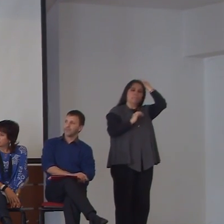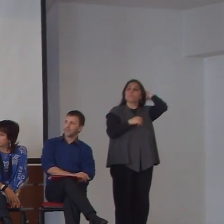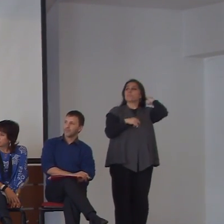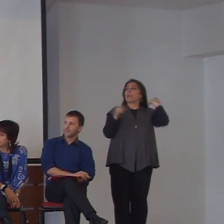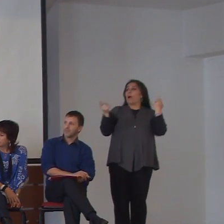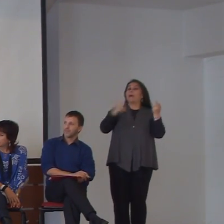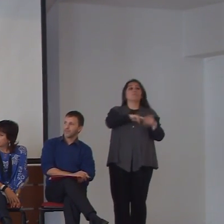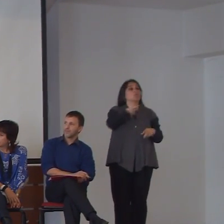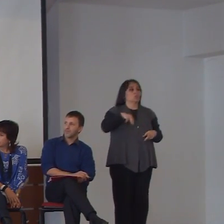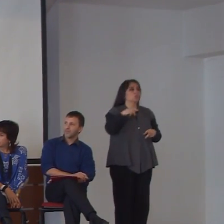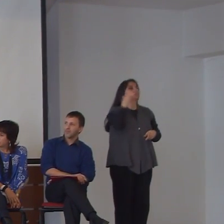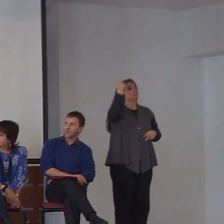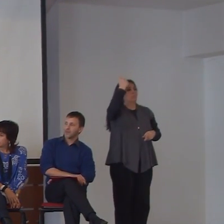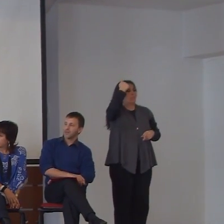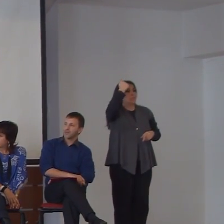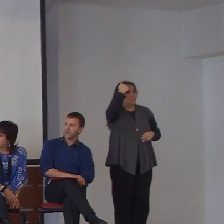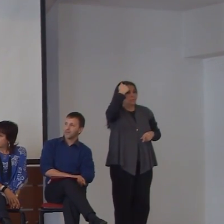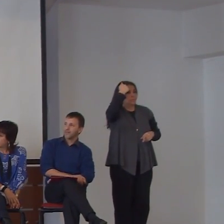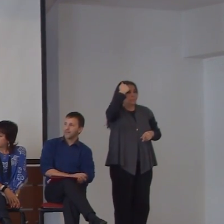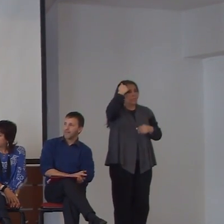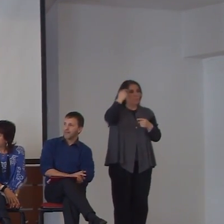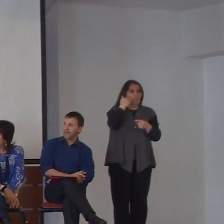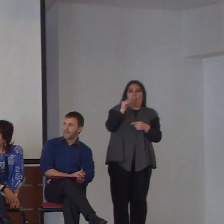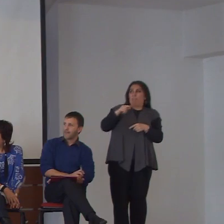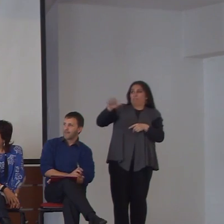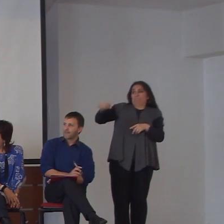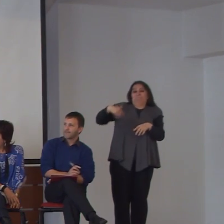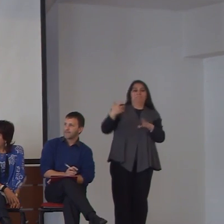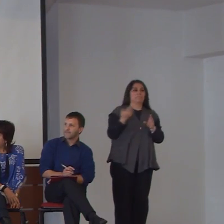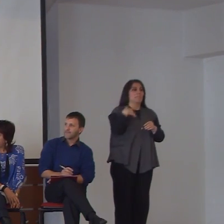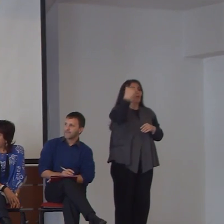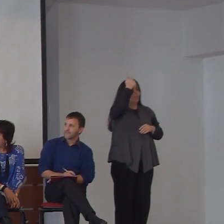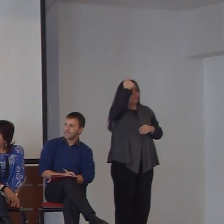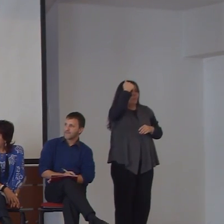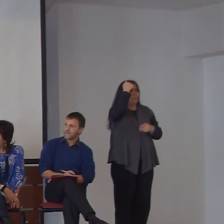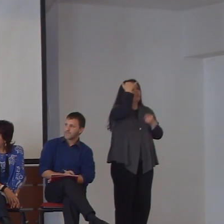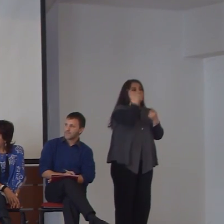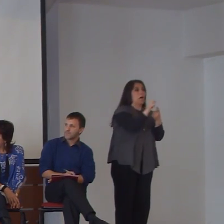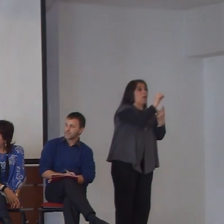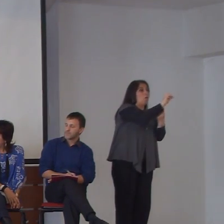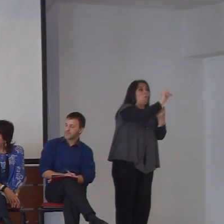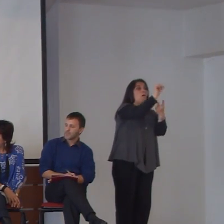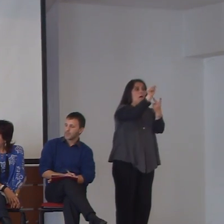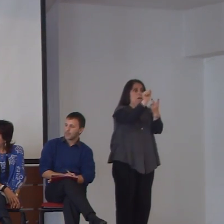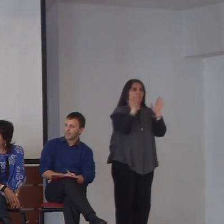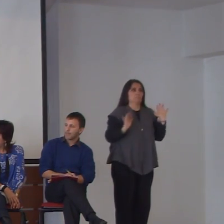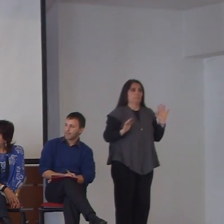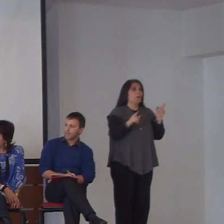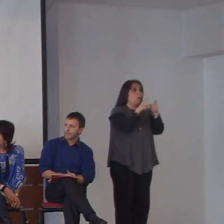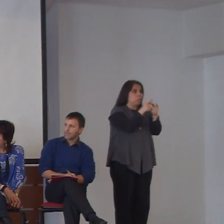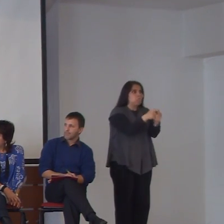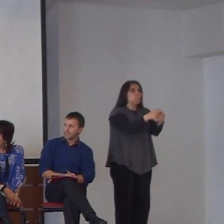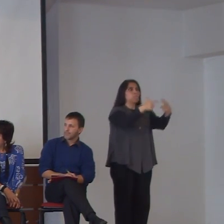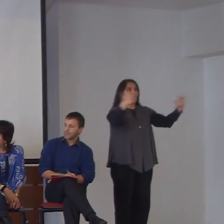somos maestros, maestras, tenemos acá una gran población también de estudiantes en educación